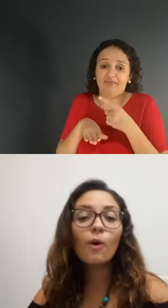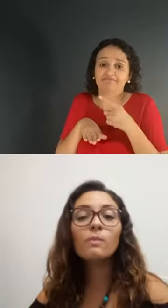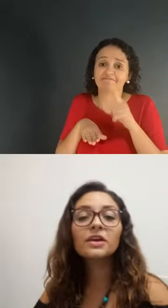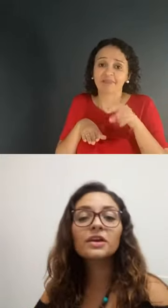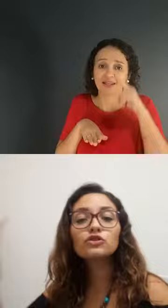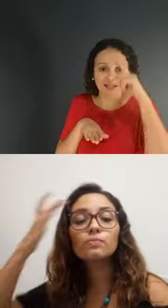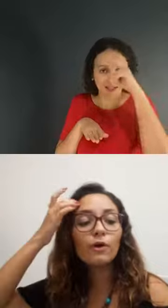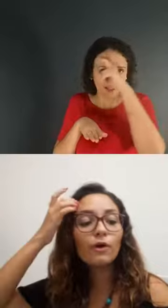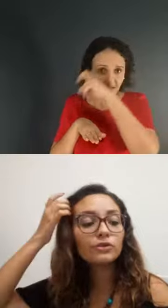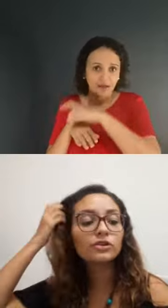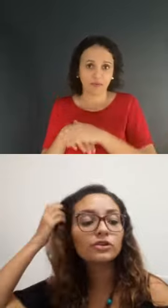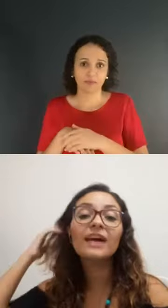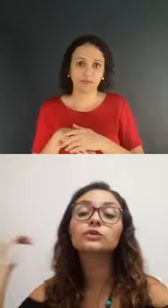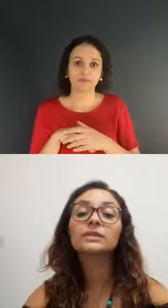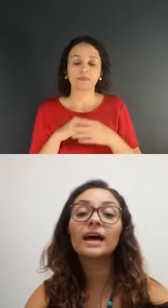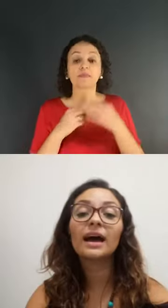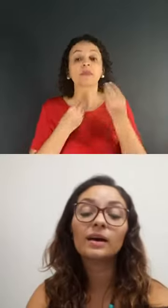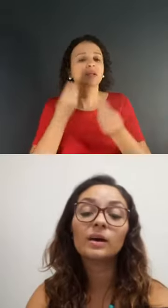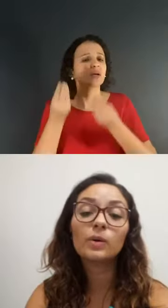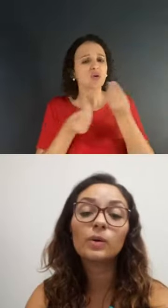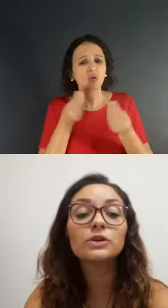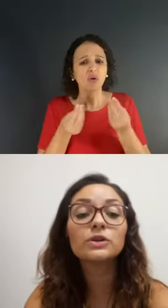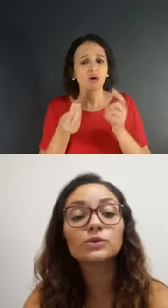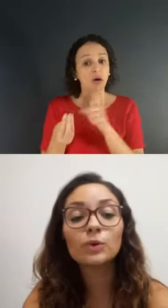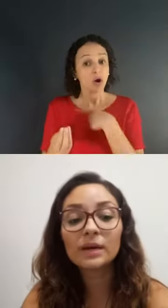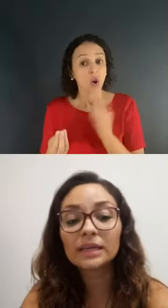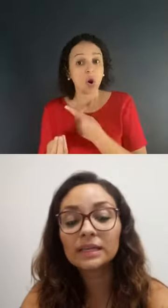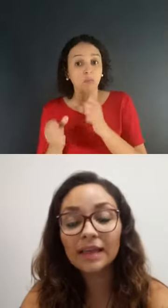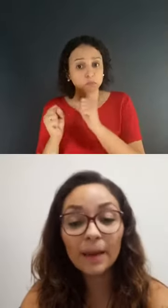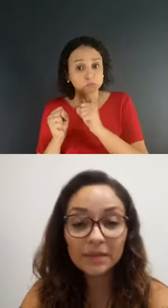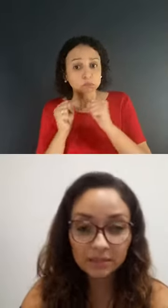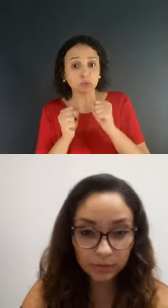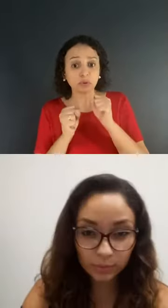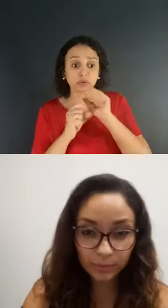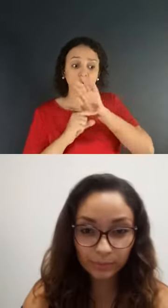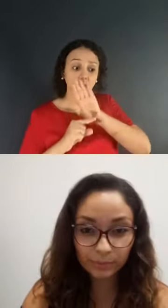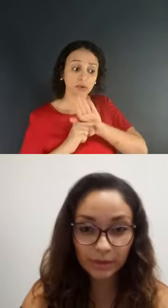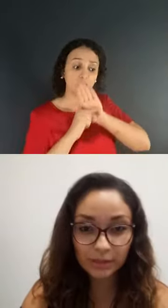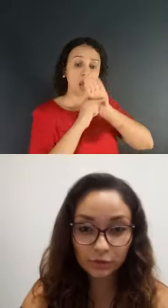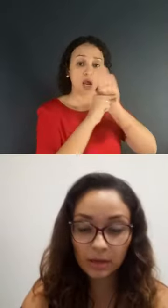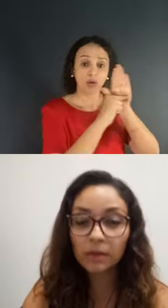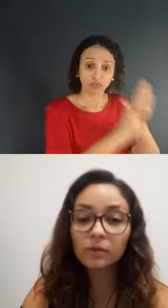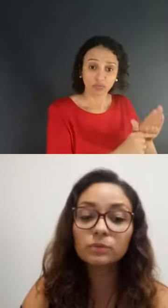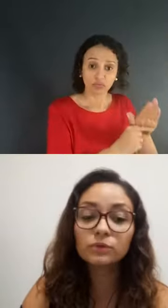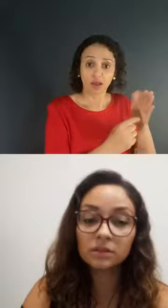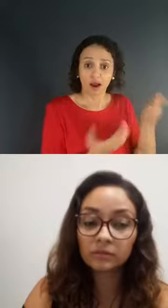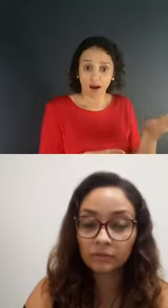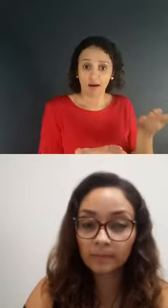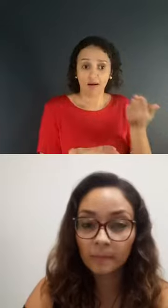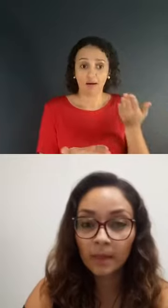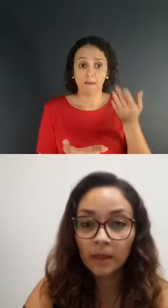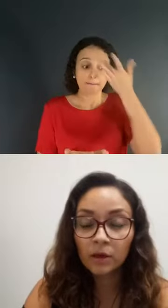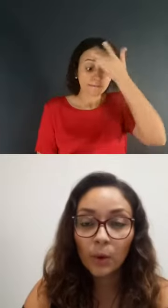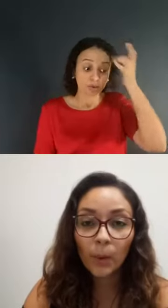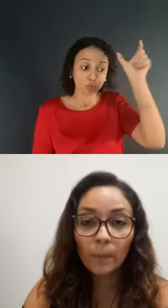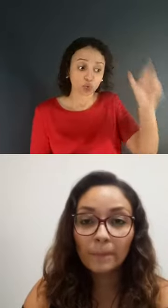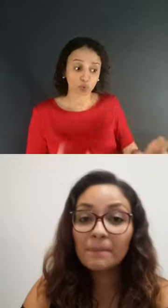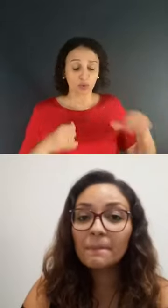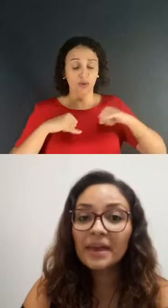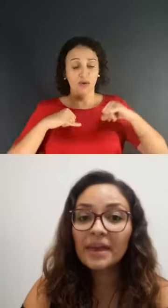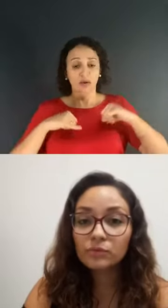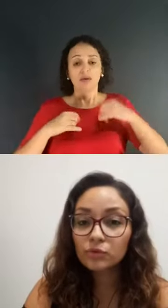E como que a gente pode ajudar uma pessoa que está passando por um relacionamento abusivo?